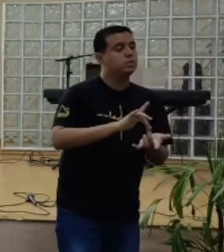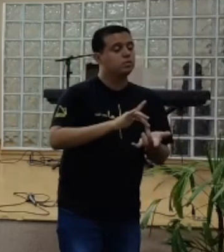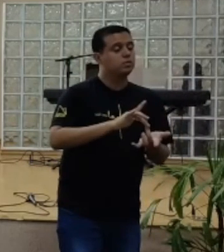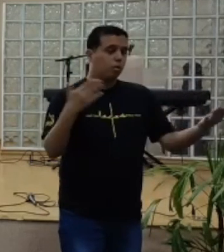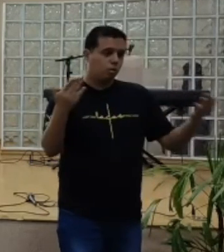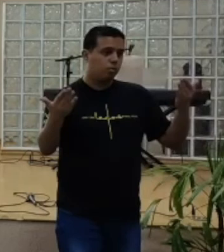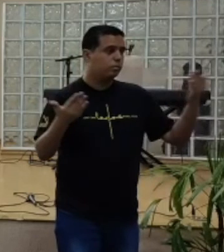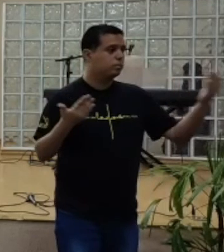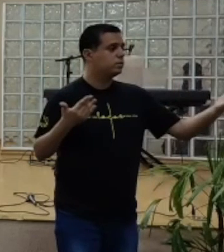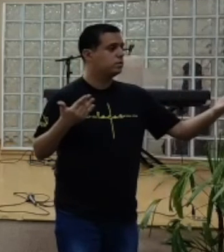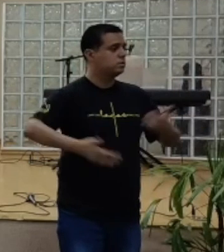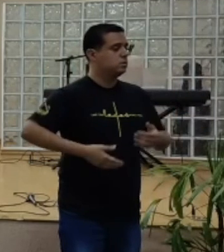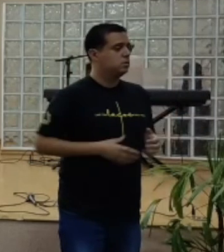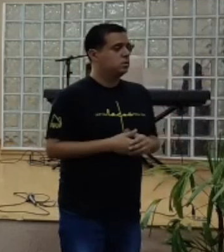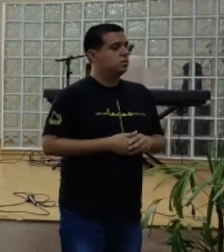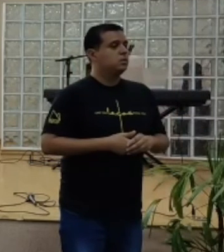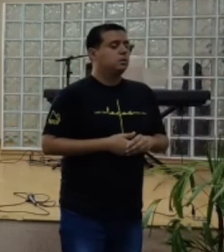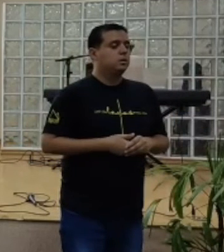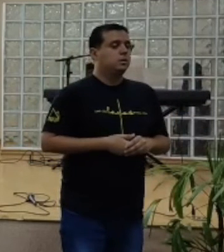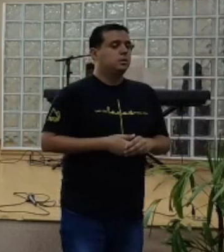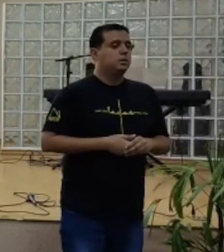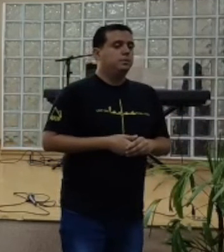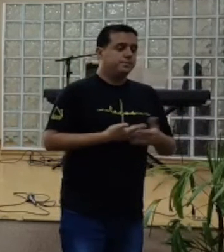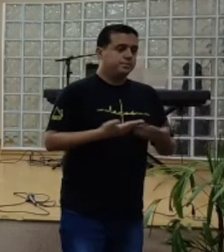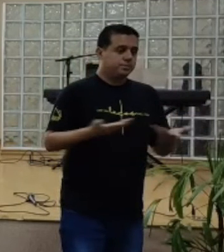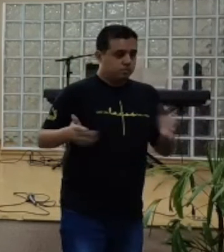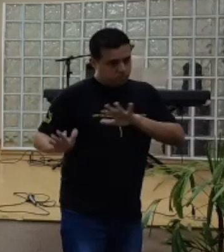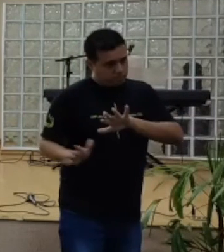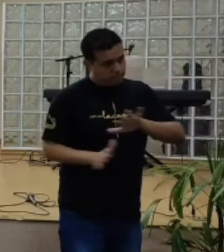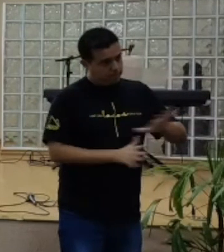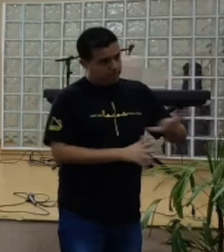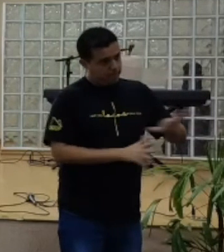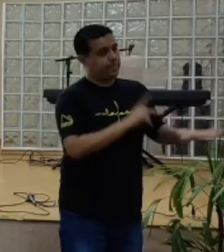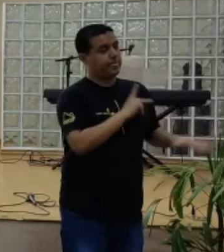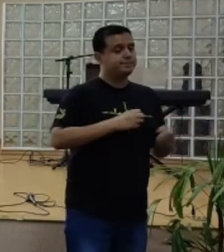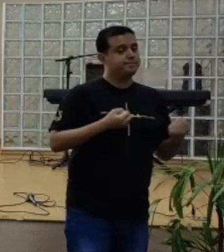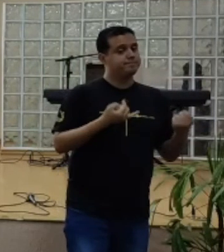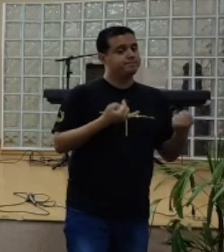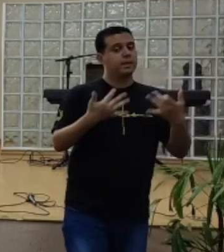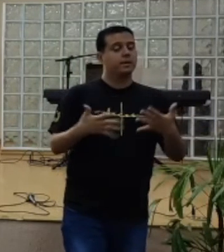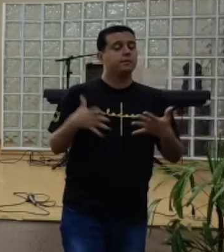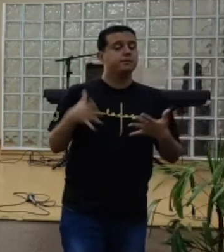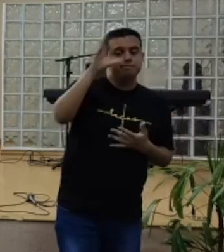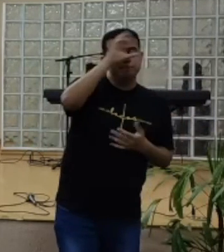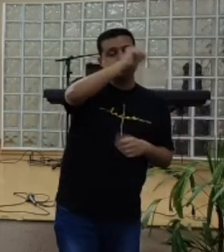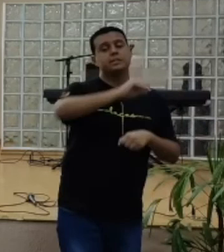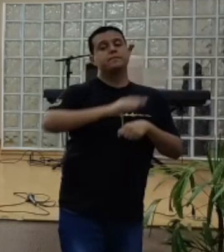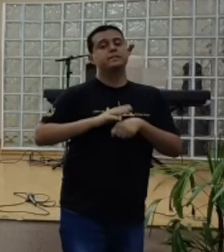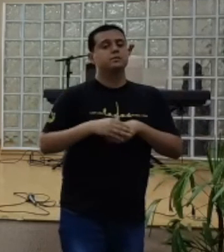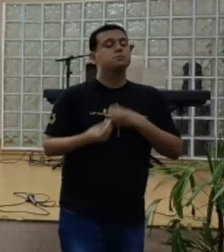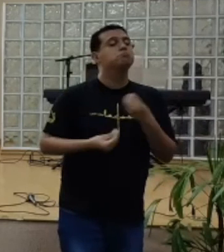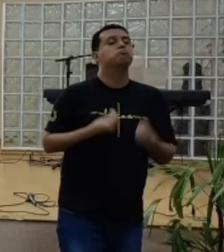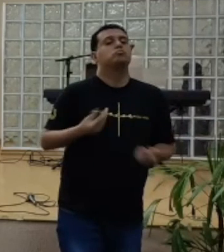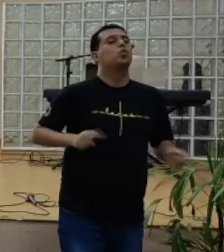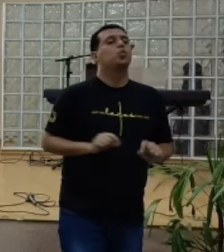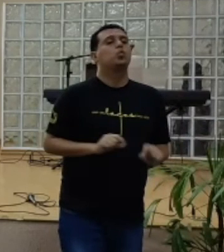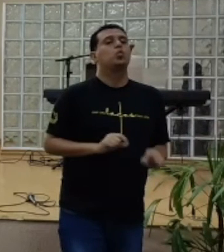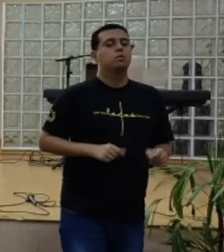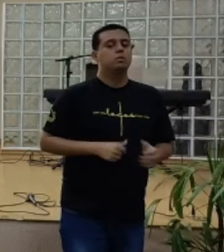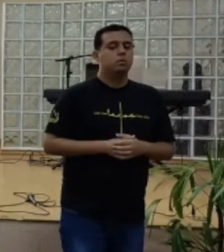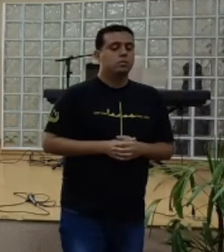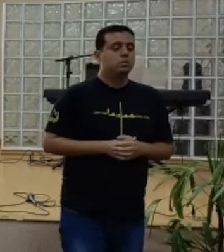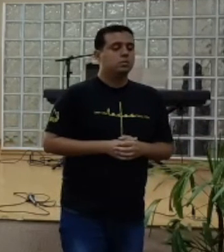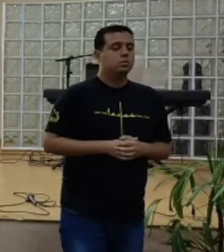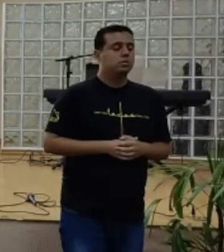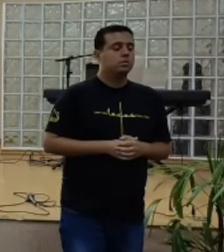prática. E ela é assustadora. Se lermos com cuidado o que ele diz, eu acho que